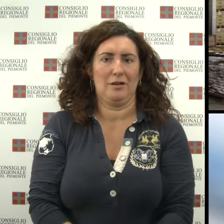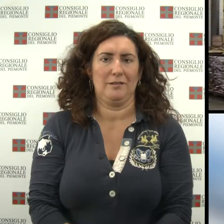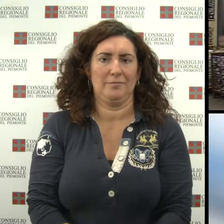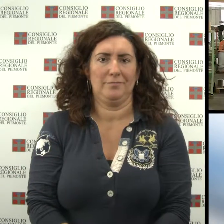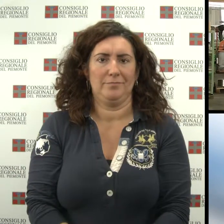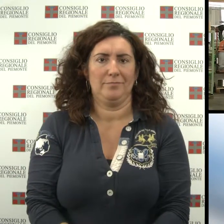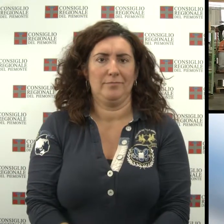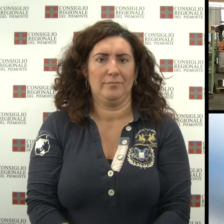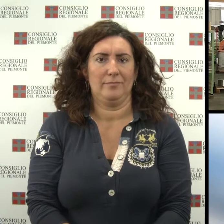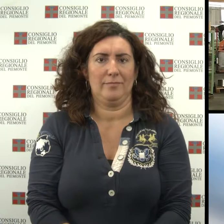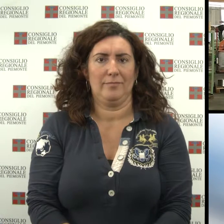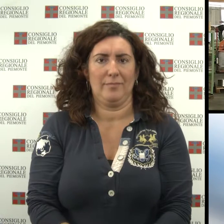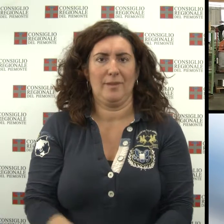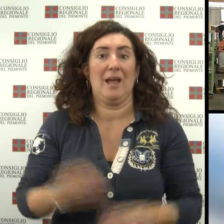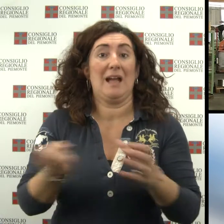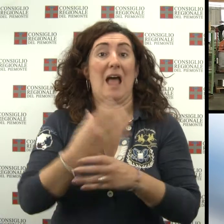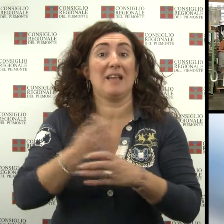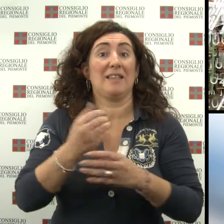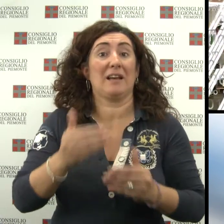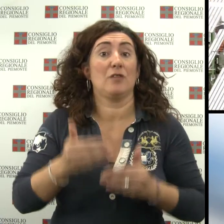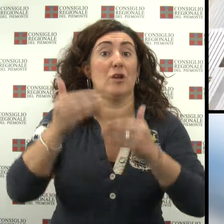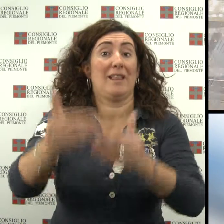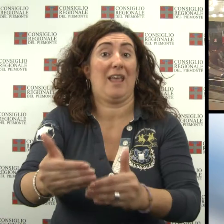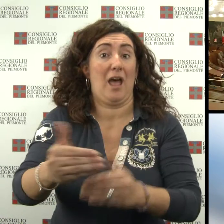Cassa integrazione in deroga.